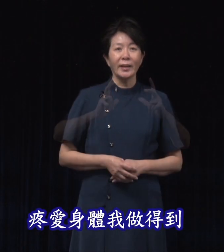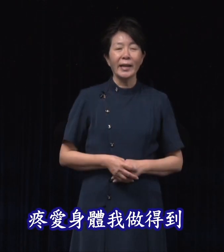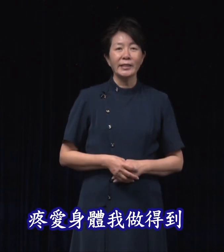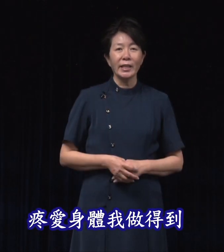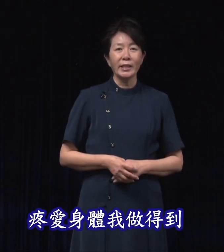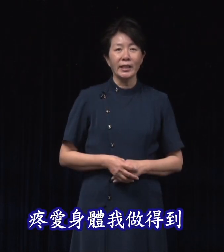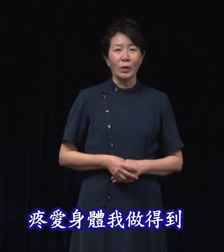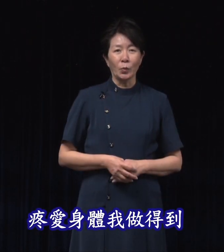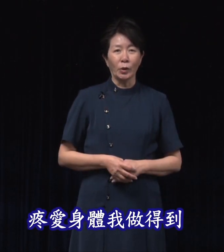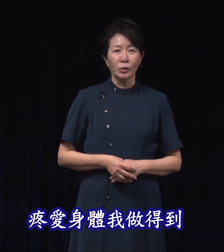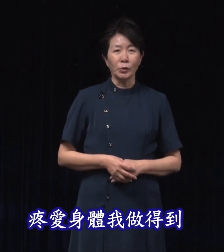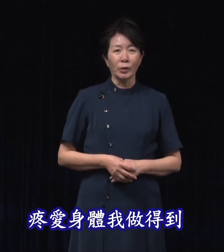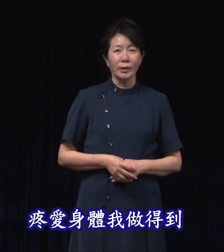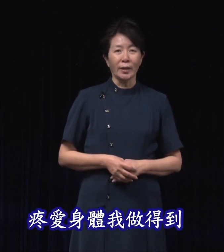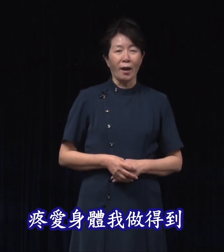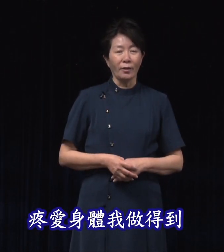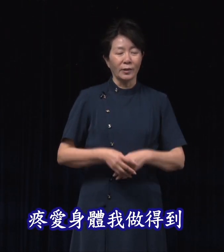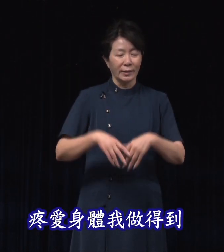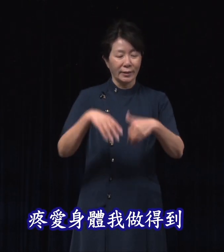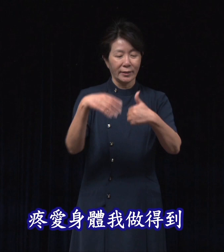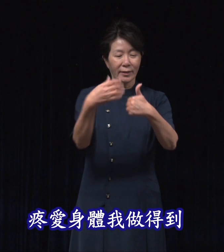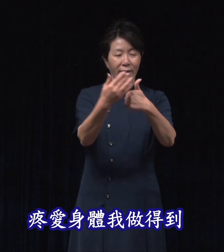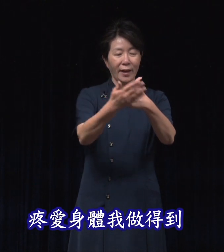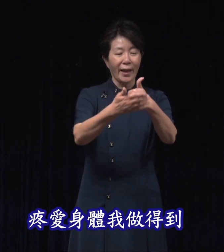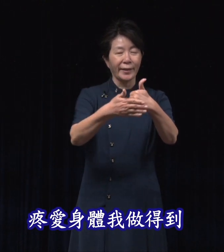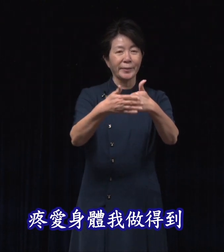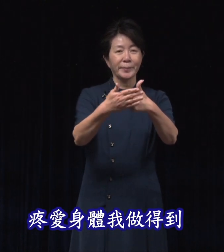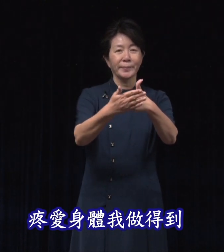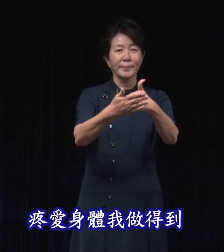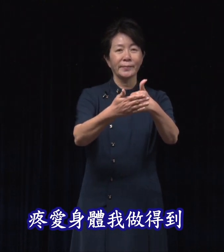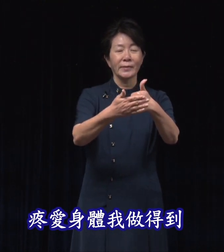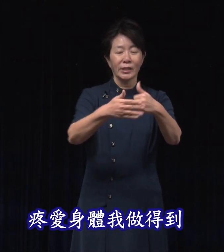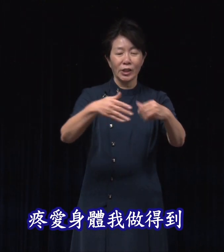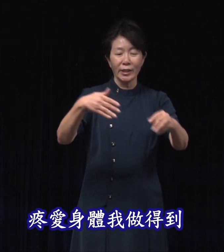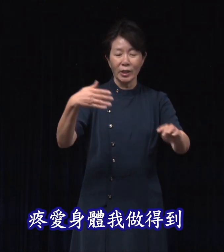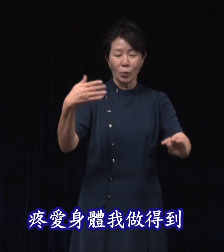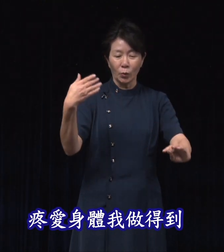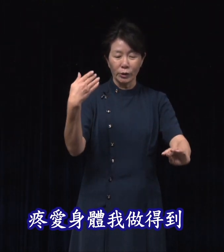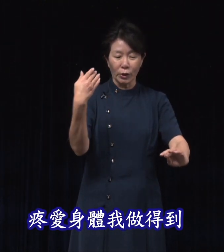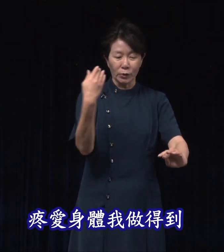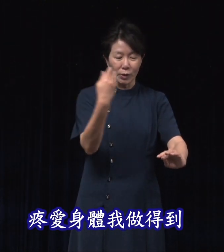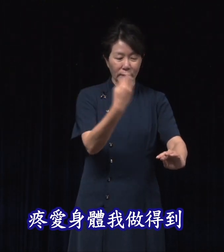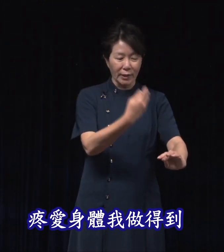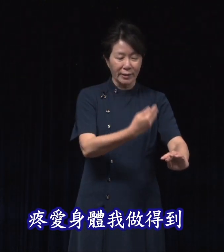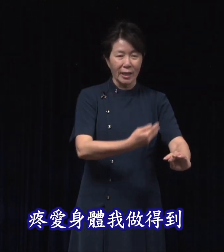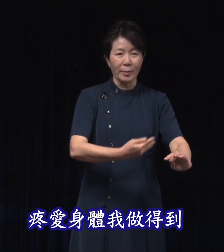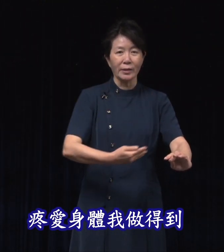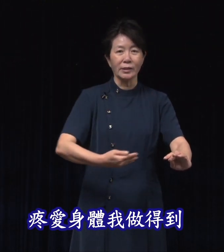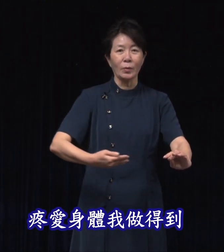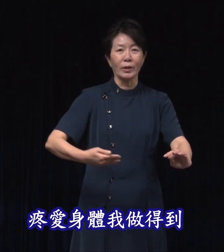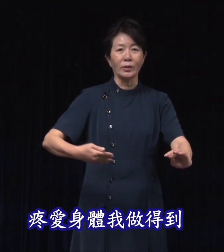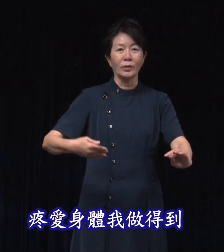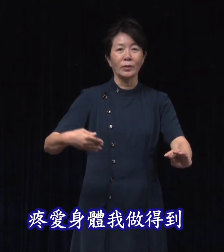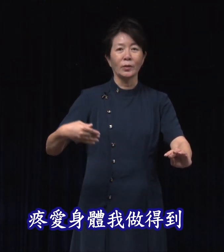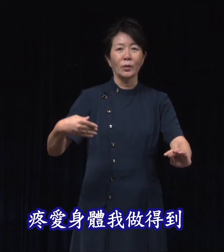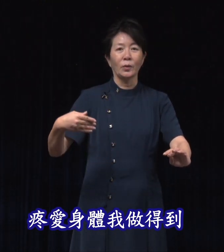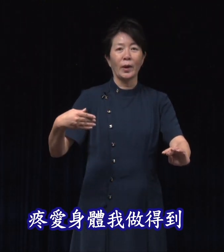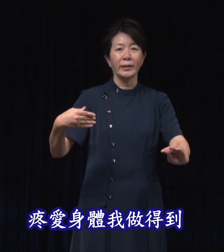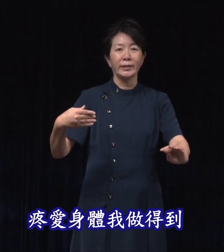身体，我做得到。疼爱身体，五个手指头在你前面稍微画一下，这